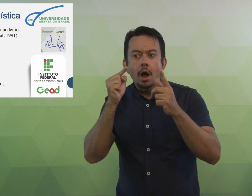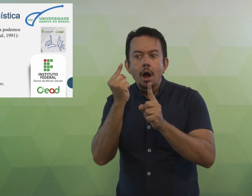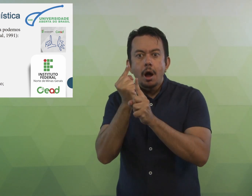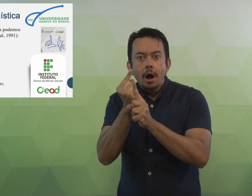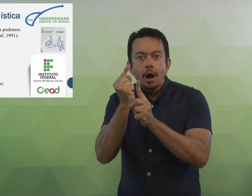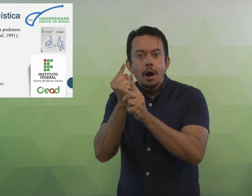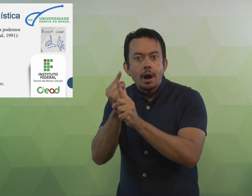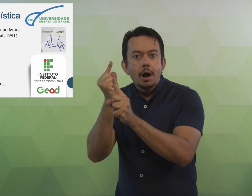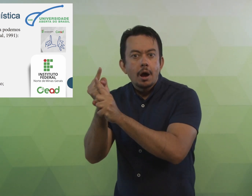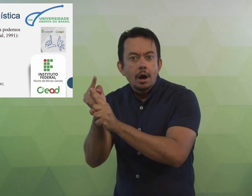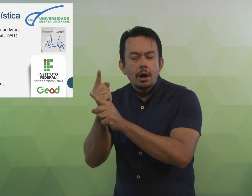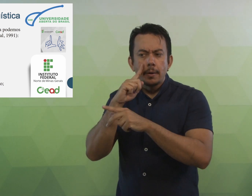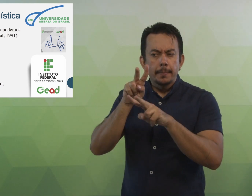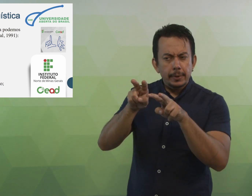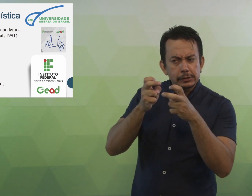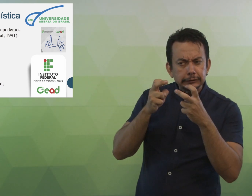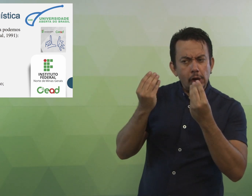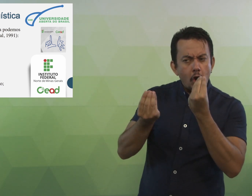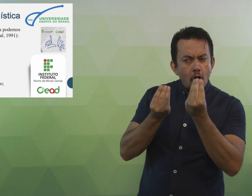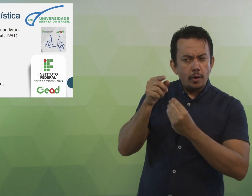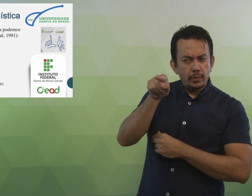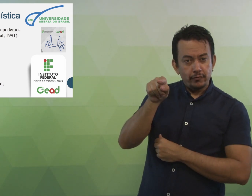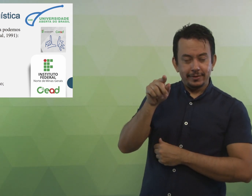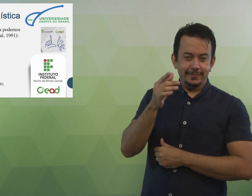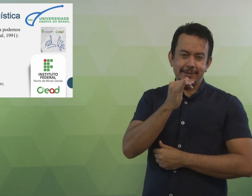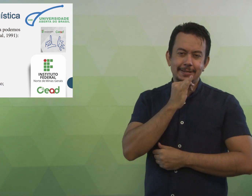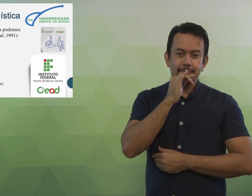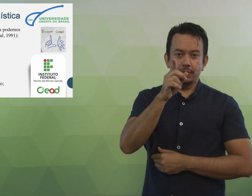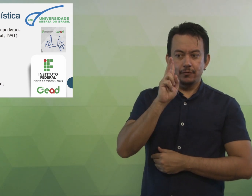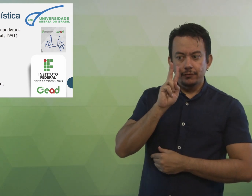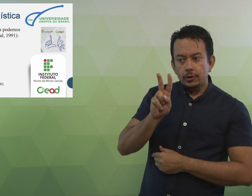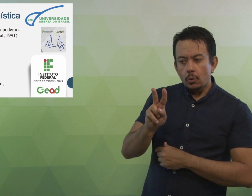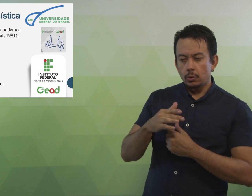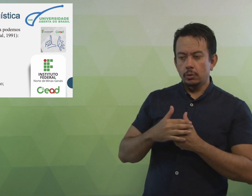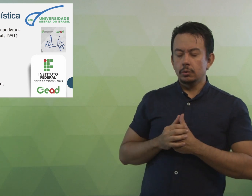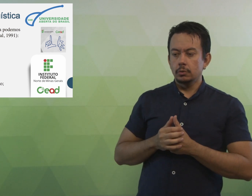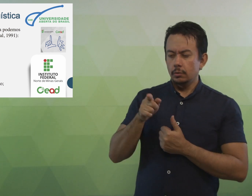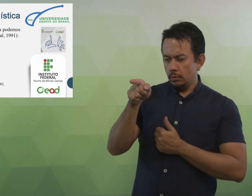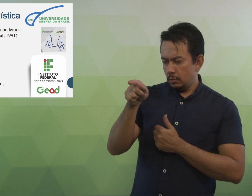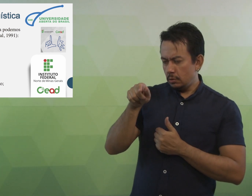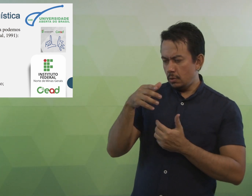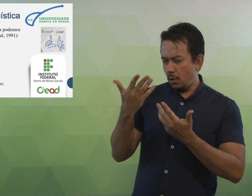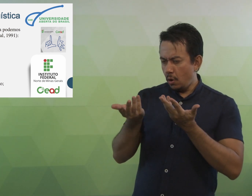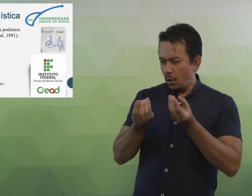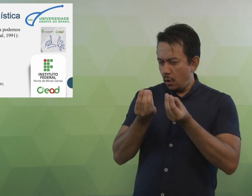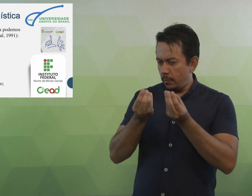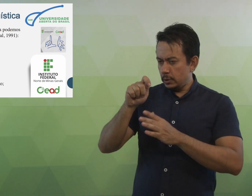de sinais linguísticos são essas questões que são observados.